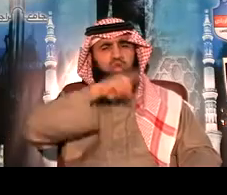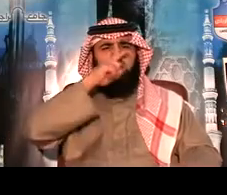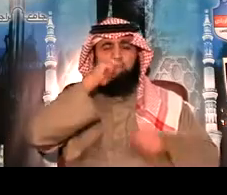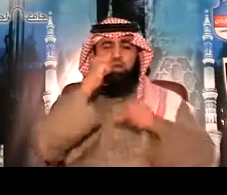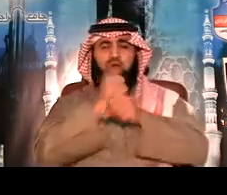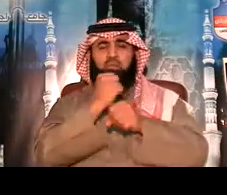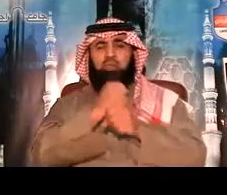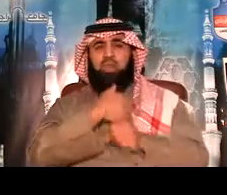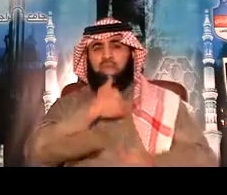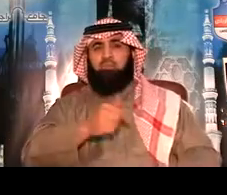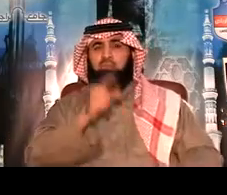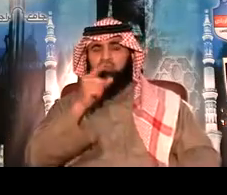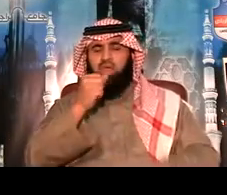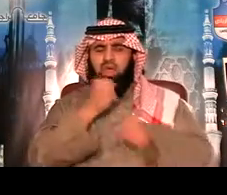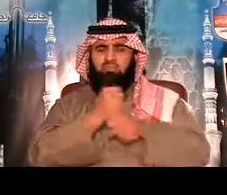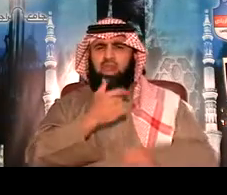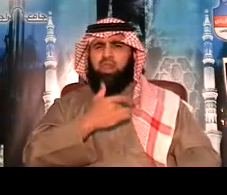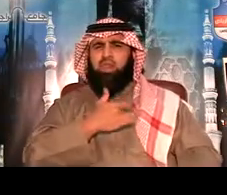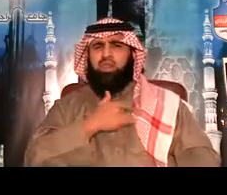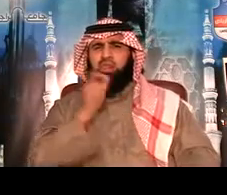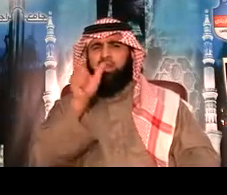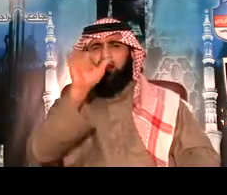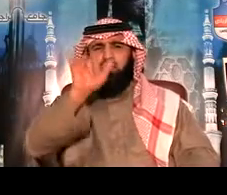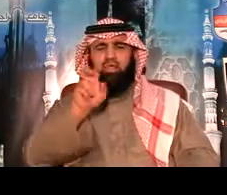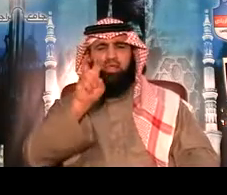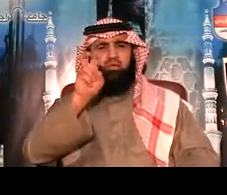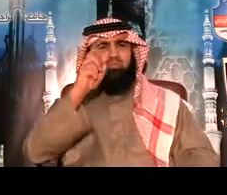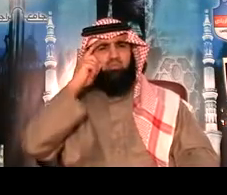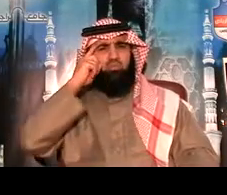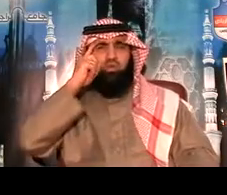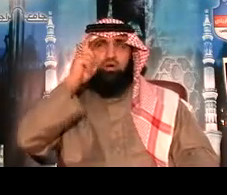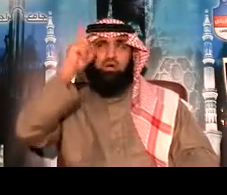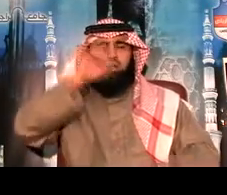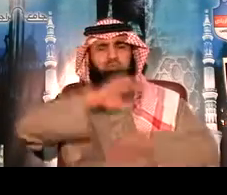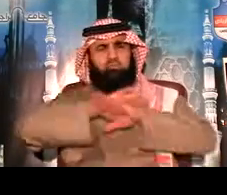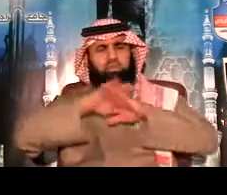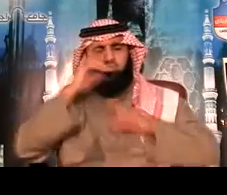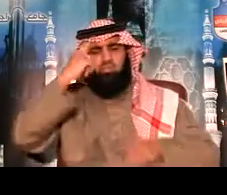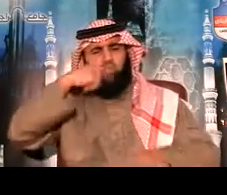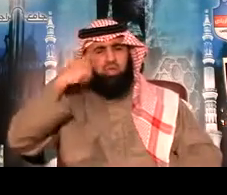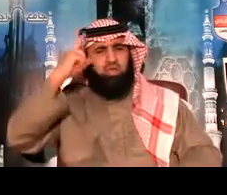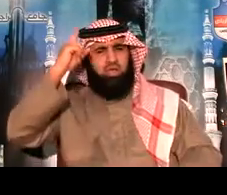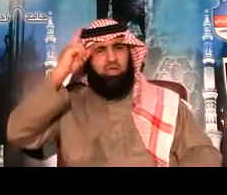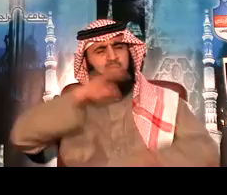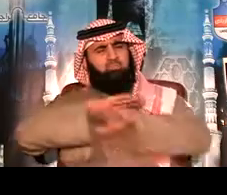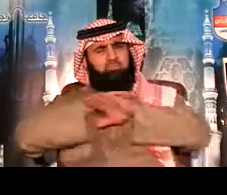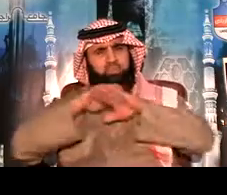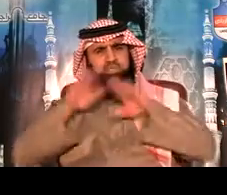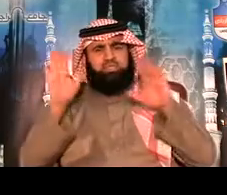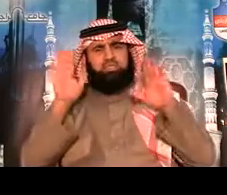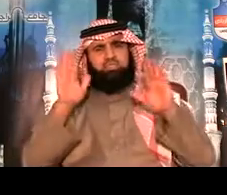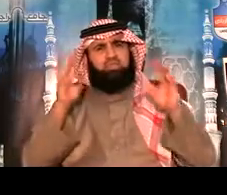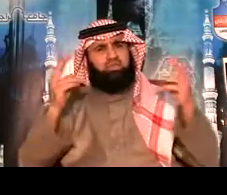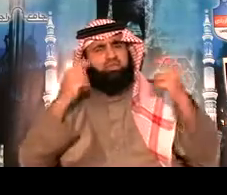بالإخلاص لله في أعماله، أن يحذر الرياء فإنه أخفى من دبيب النمل،